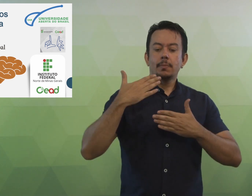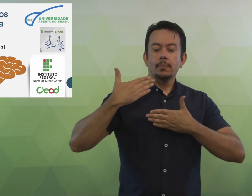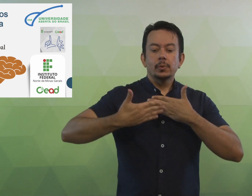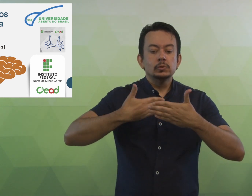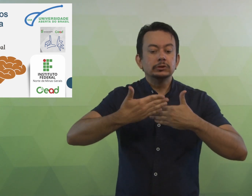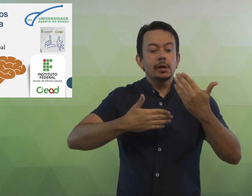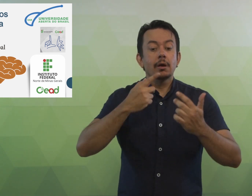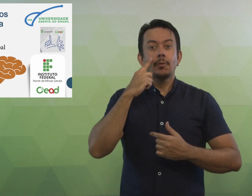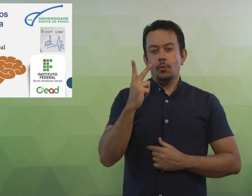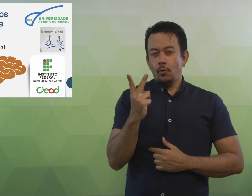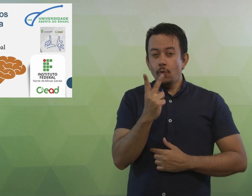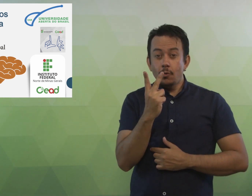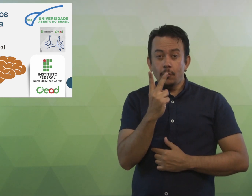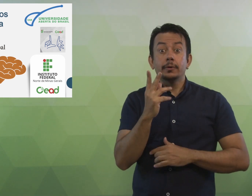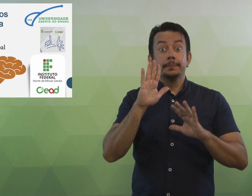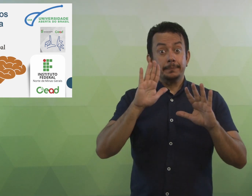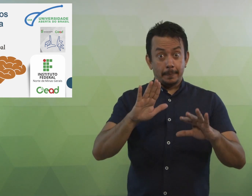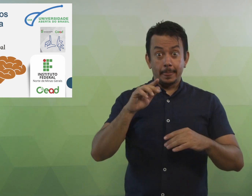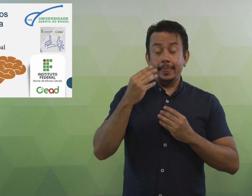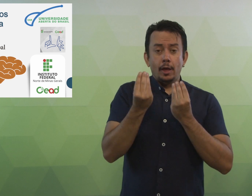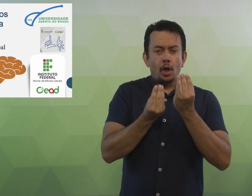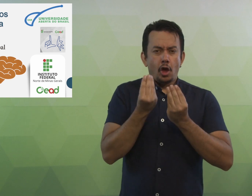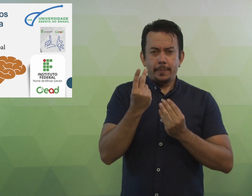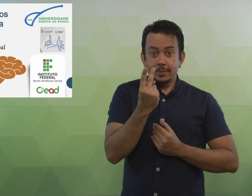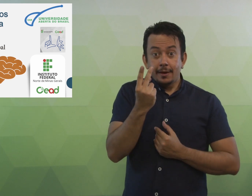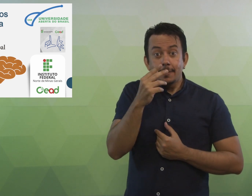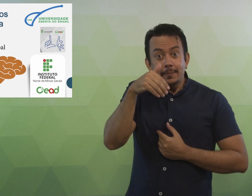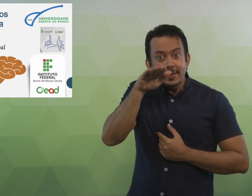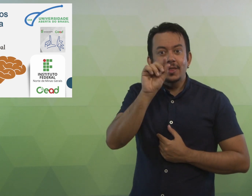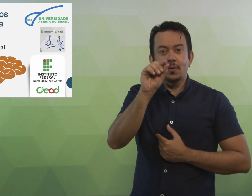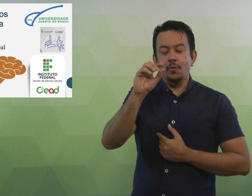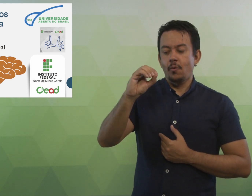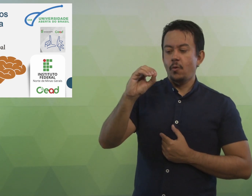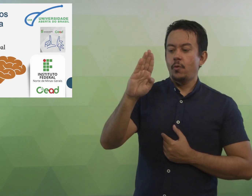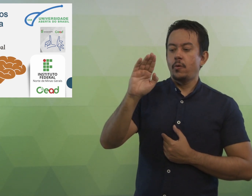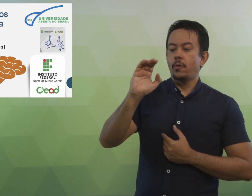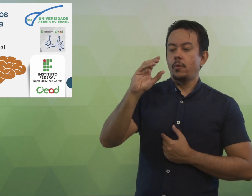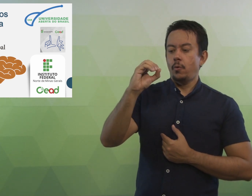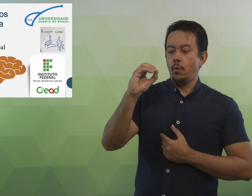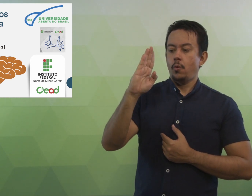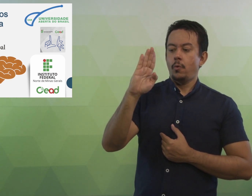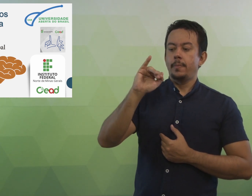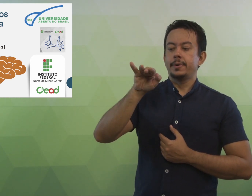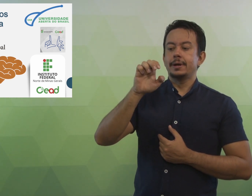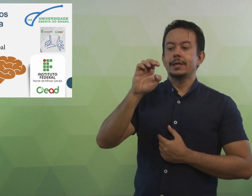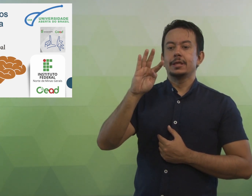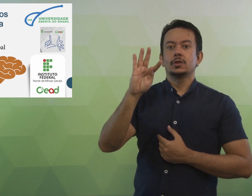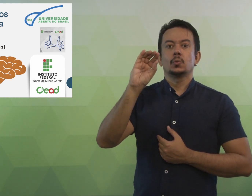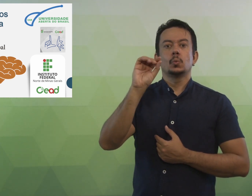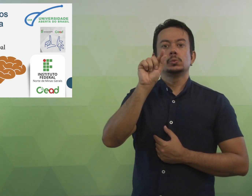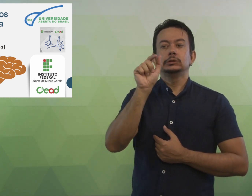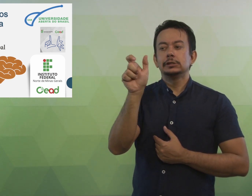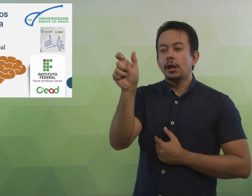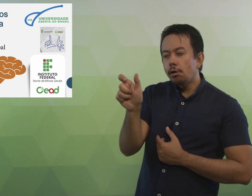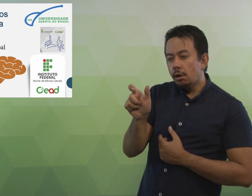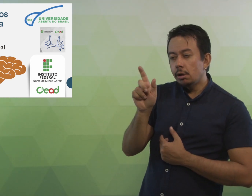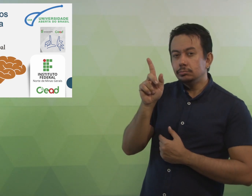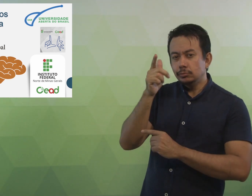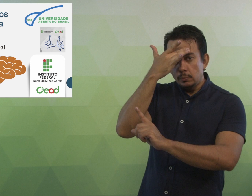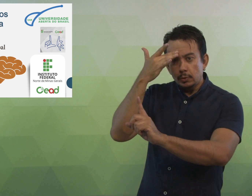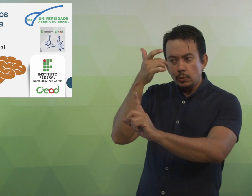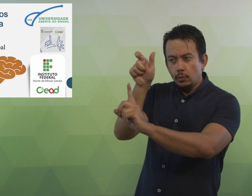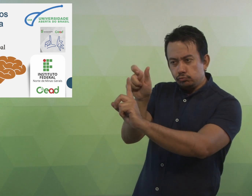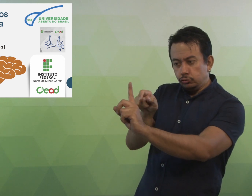Então, como eu disse, a representação mental é o que você absorve, é como que a sua mente trabalha com essas